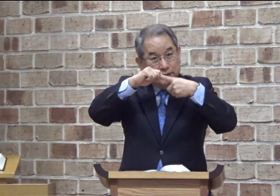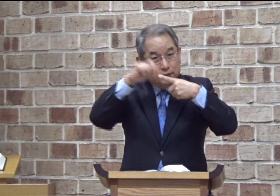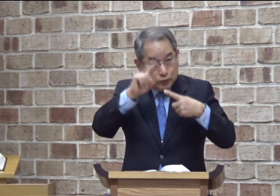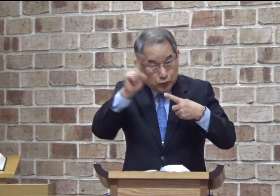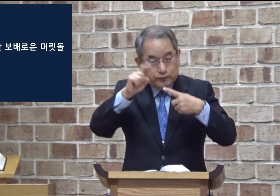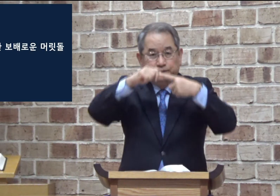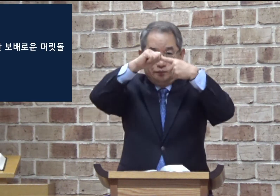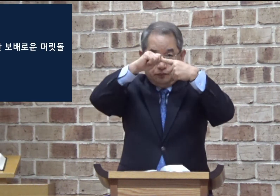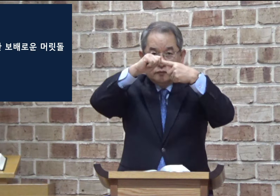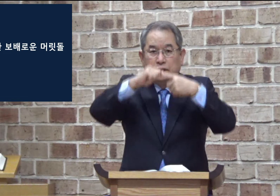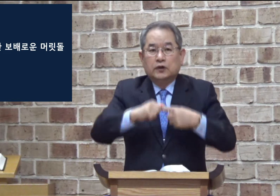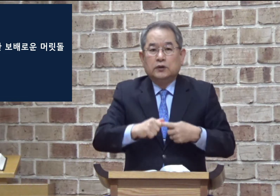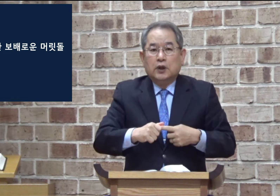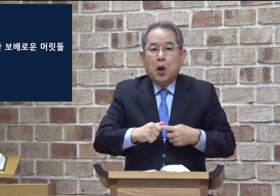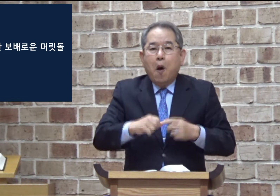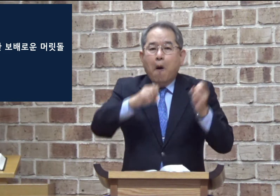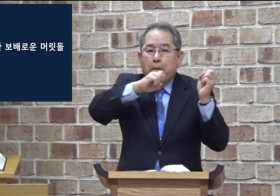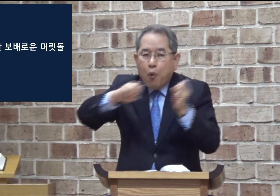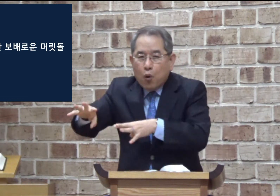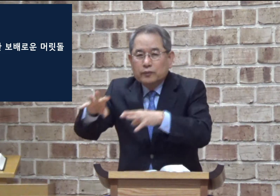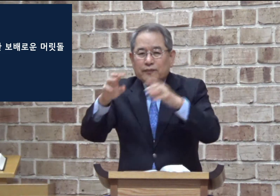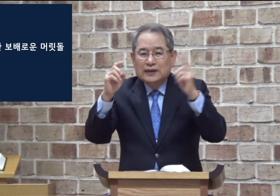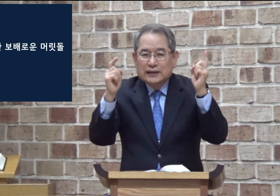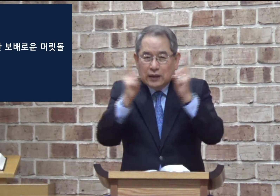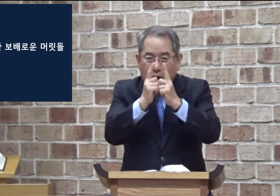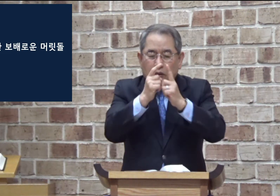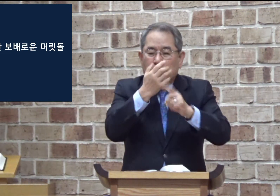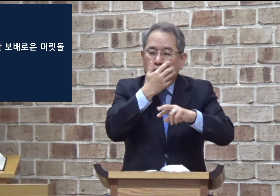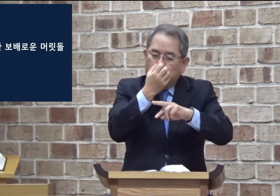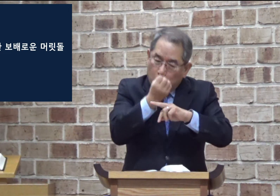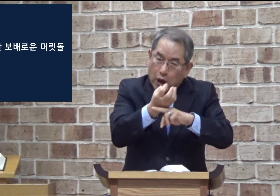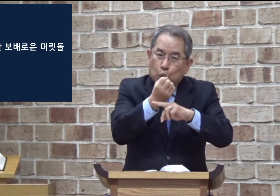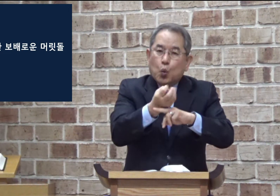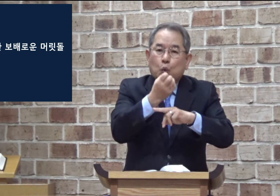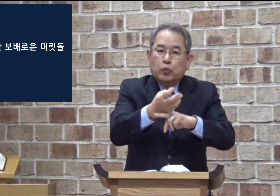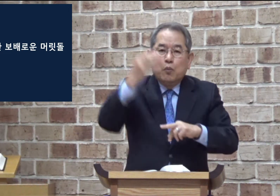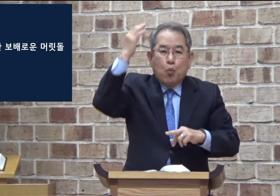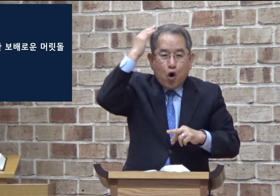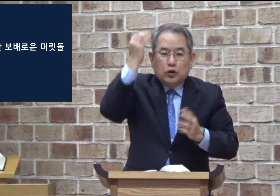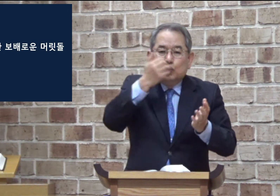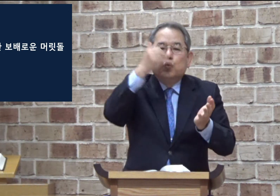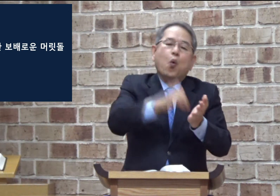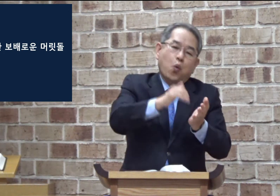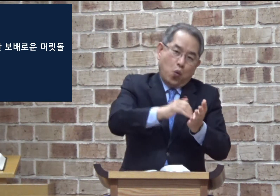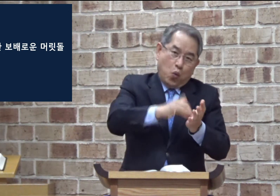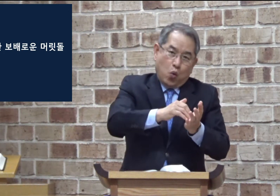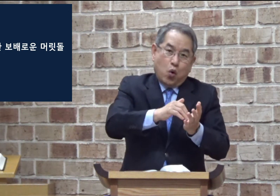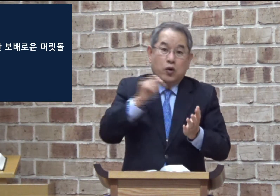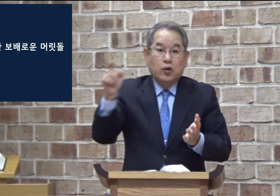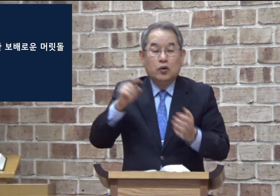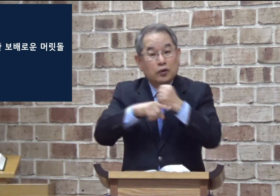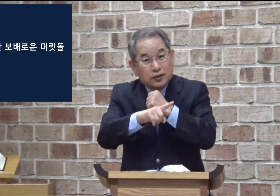버림당한 보배로운 머릿돌. 이것은 바로 예수님이십니다.